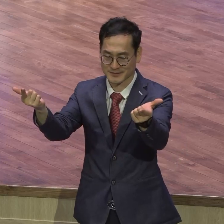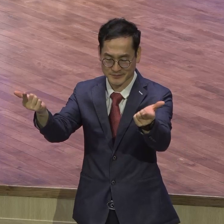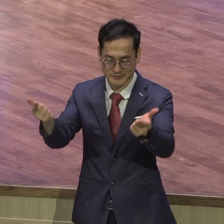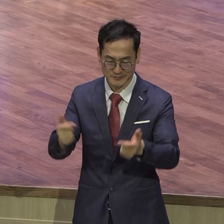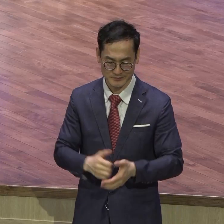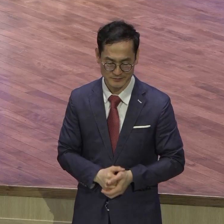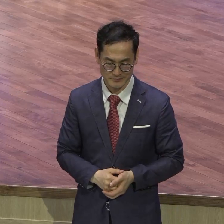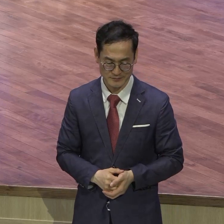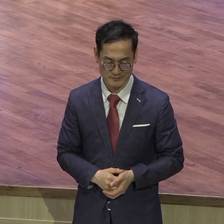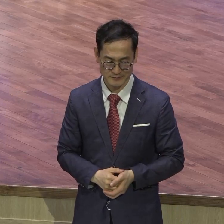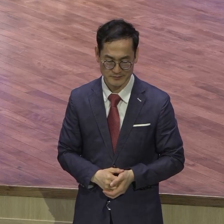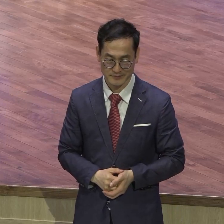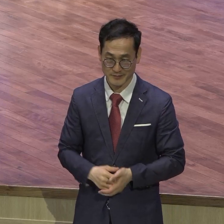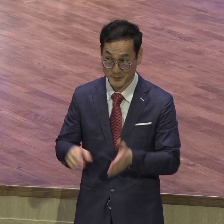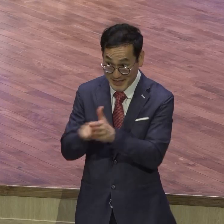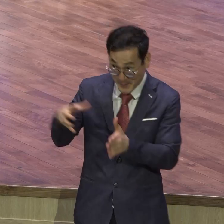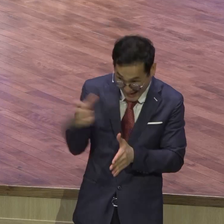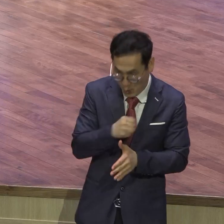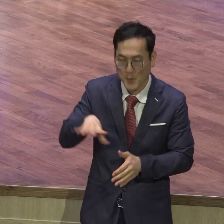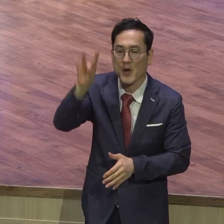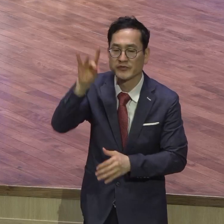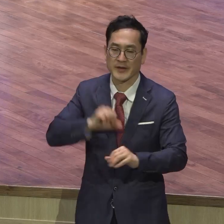참 어려운 말이지요